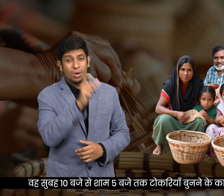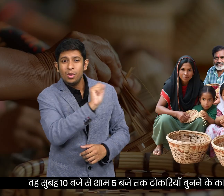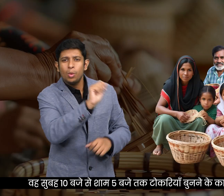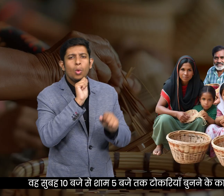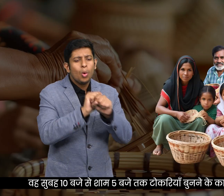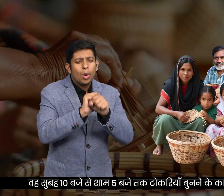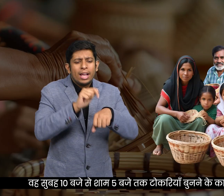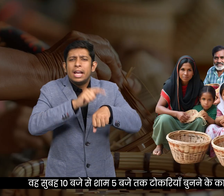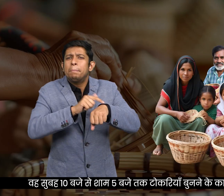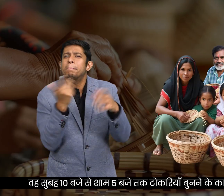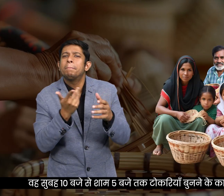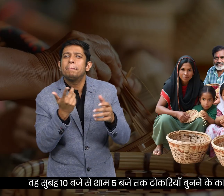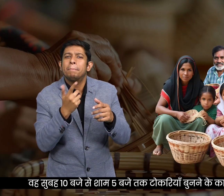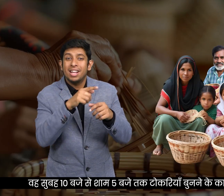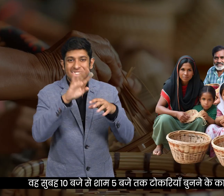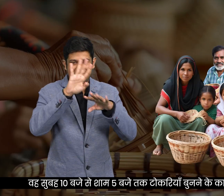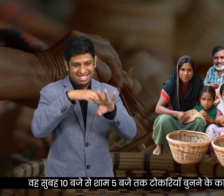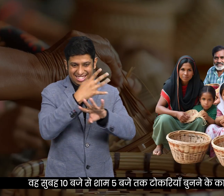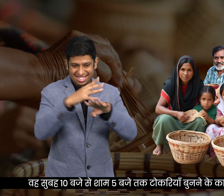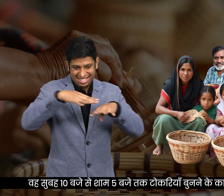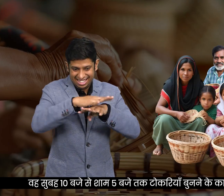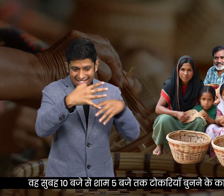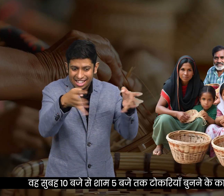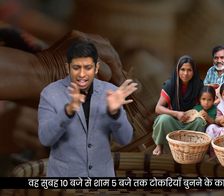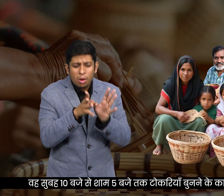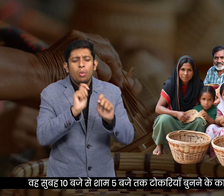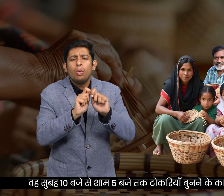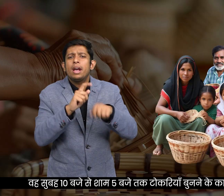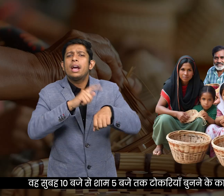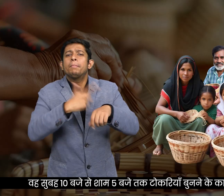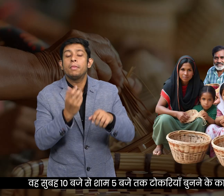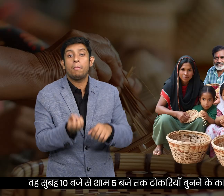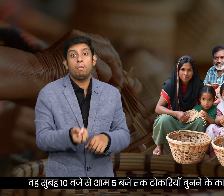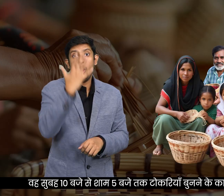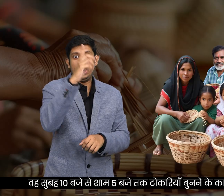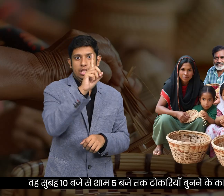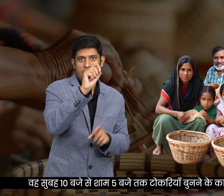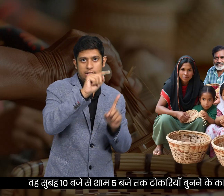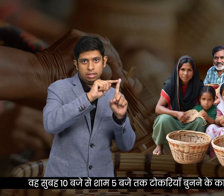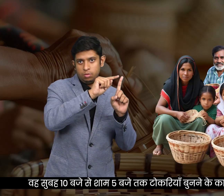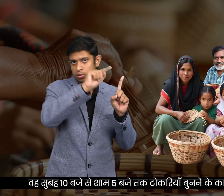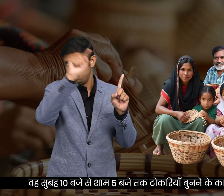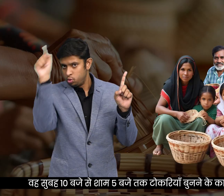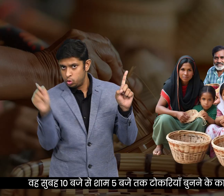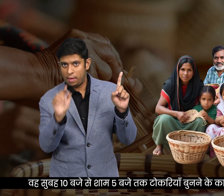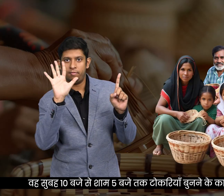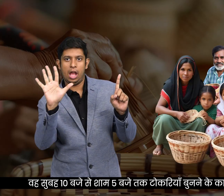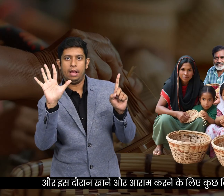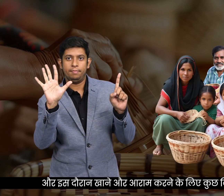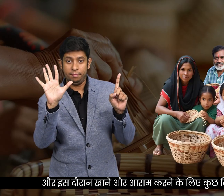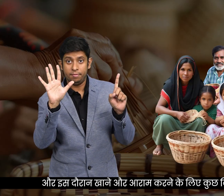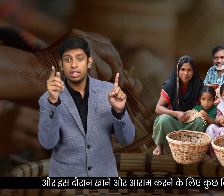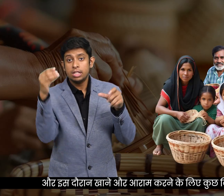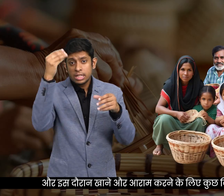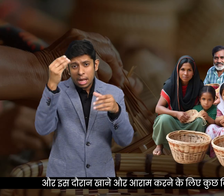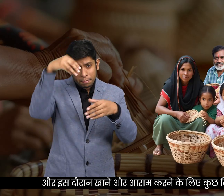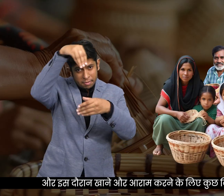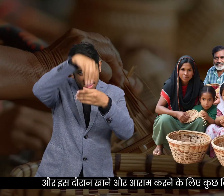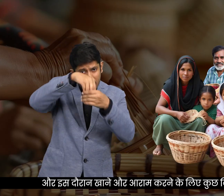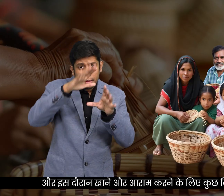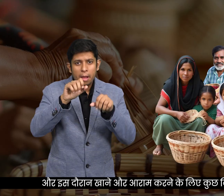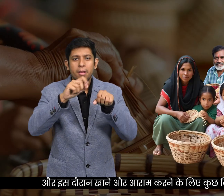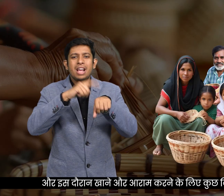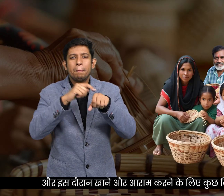वह सुबह 10 बजे से शाम 5 बजे तक टोकरियां बुनने के काम में लग जाता है और इस